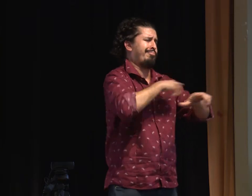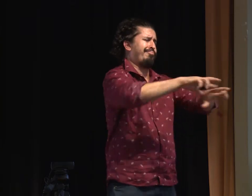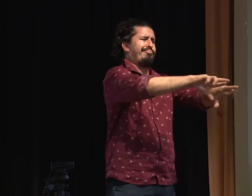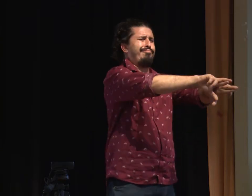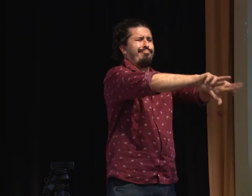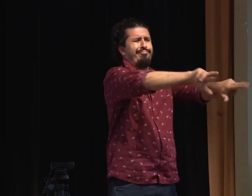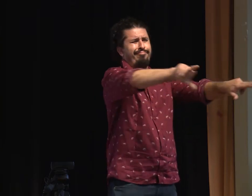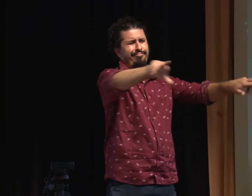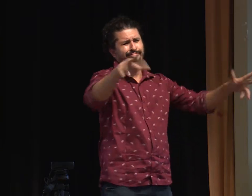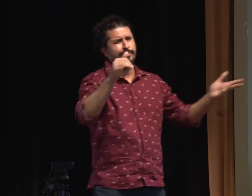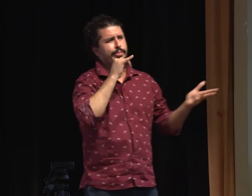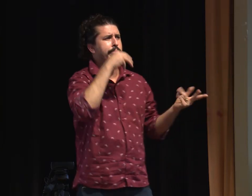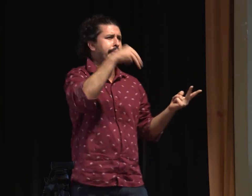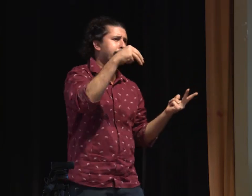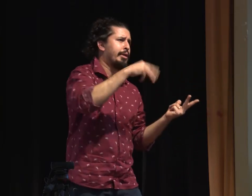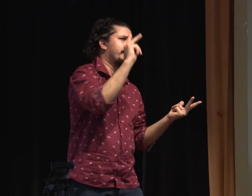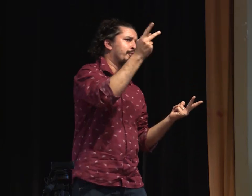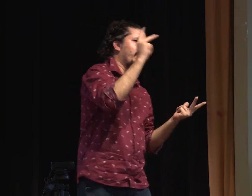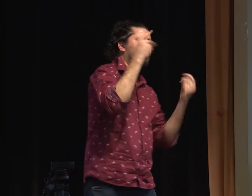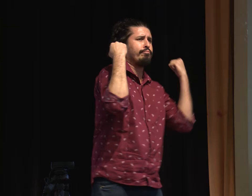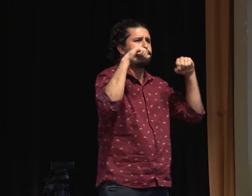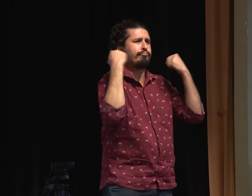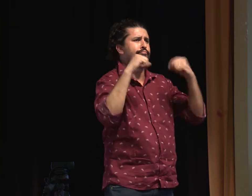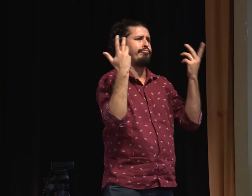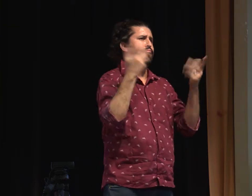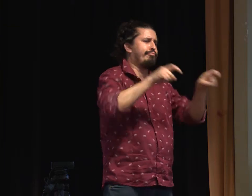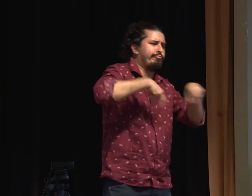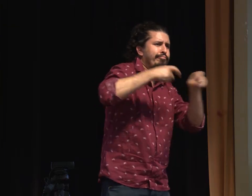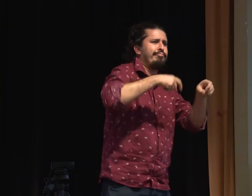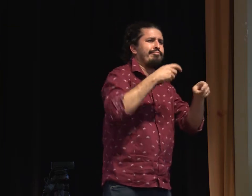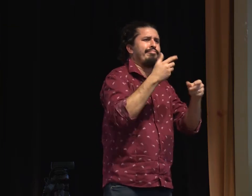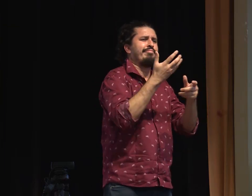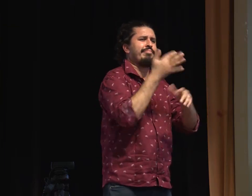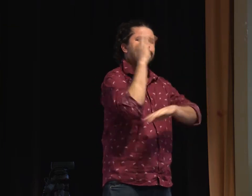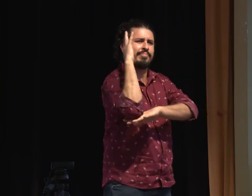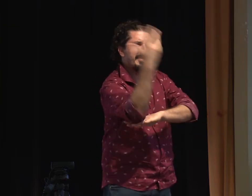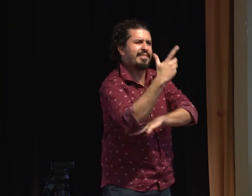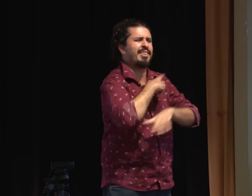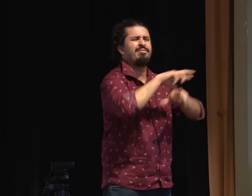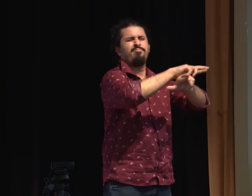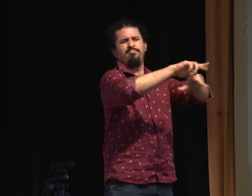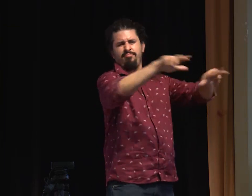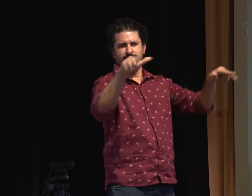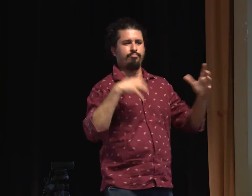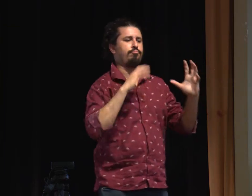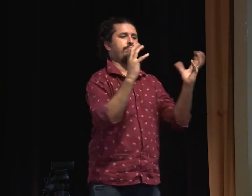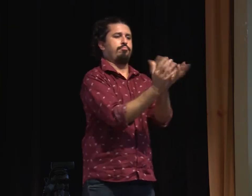tempo, onde muitos alunos ouvintes já fizeram, como professores de matemática, nos cursos de História, de Educação Física,